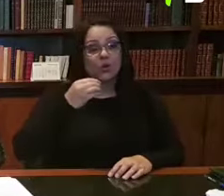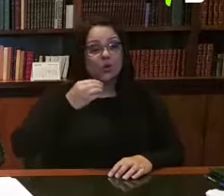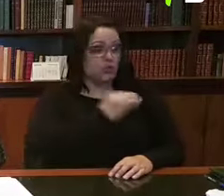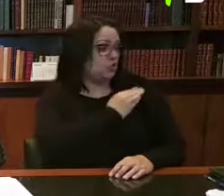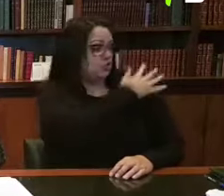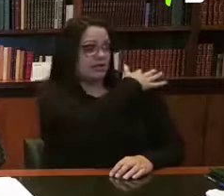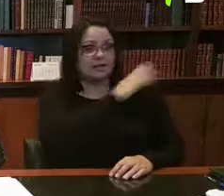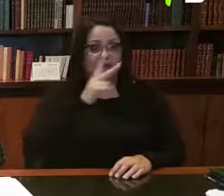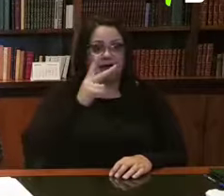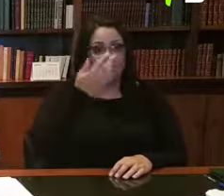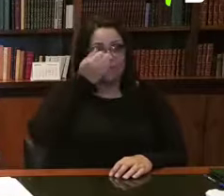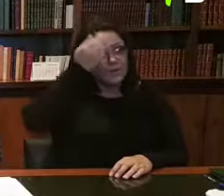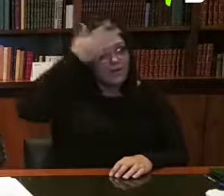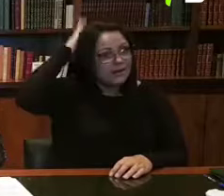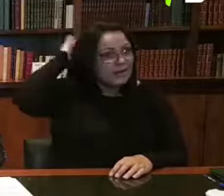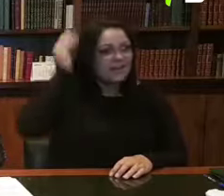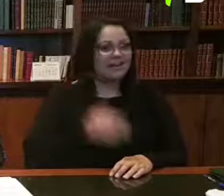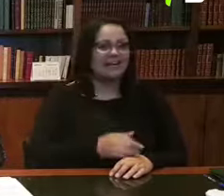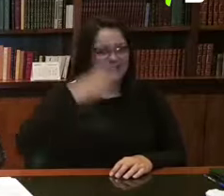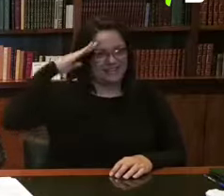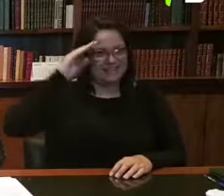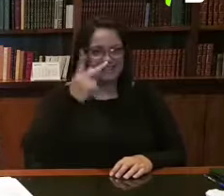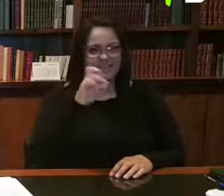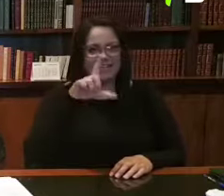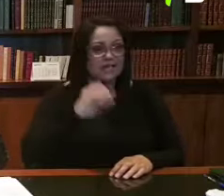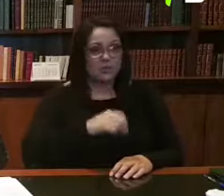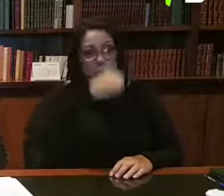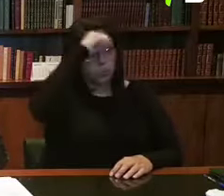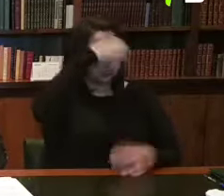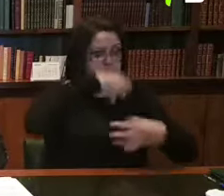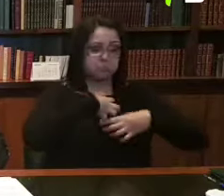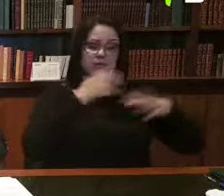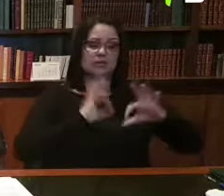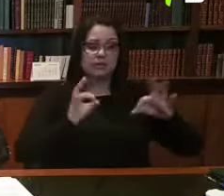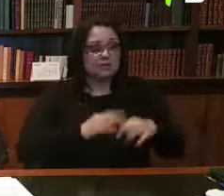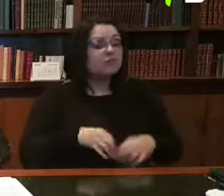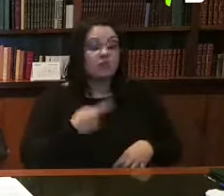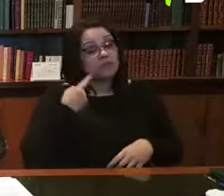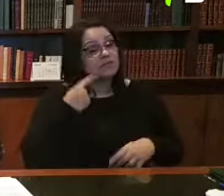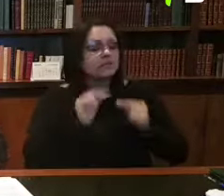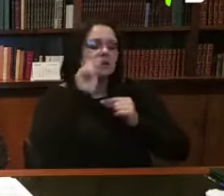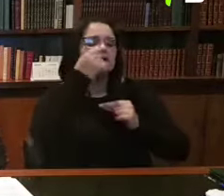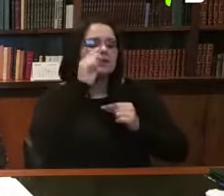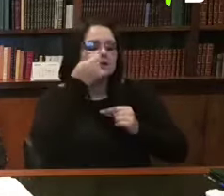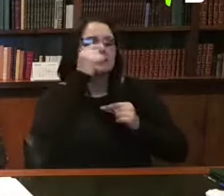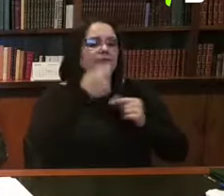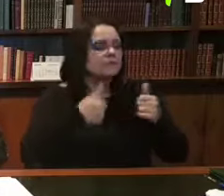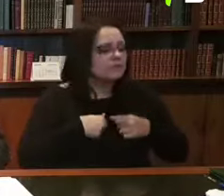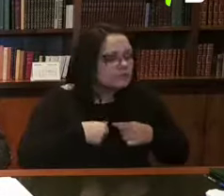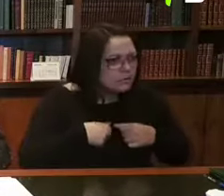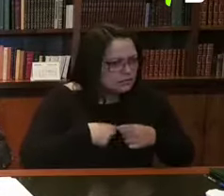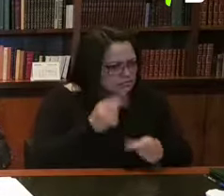com 75 mais ou menos ele ele só ficou sabendo que tava com vírus porque foi fazer o teste e ficou em casa fazendo esteira